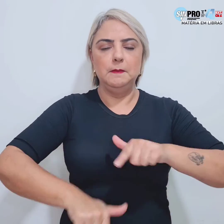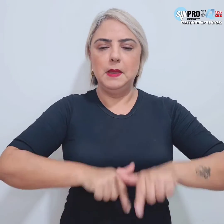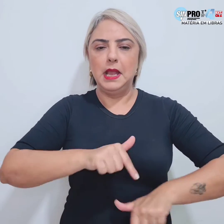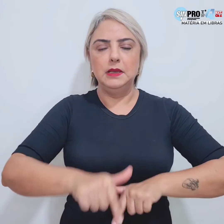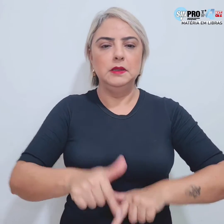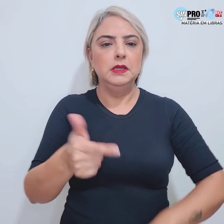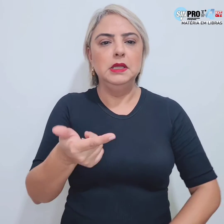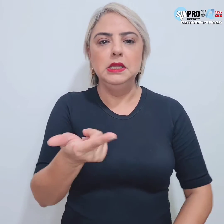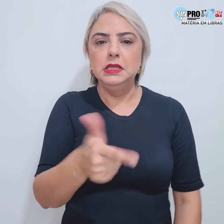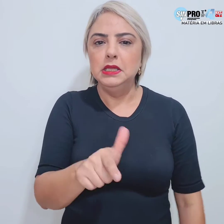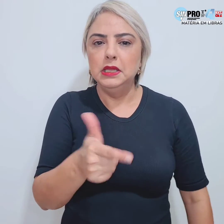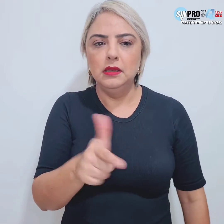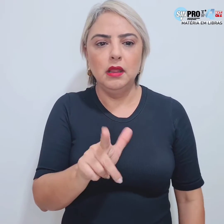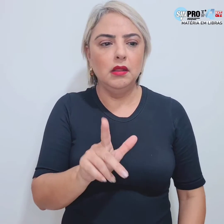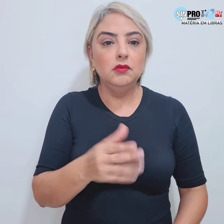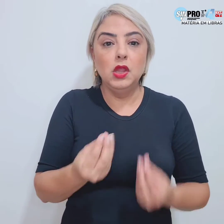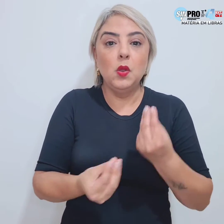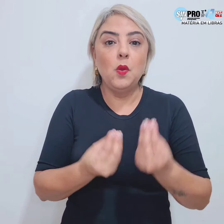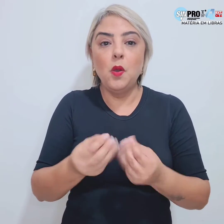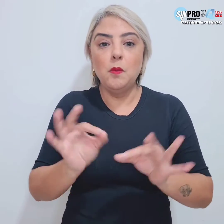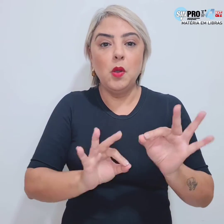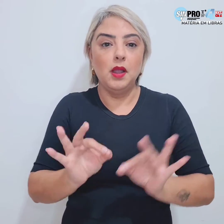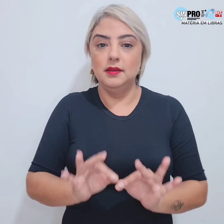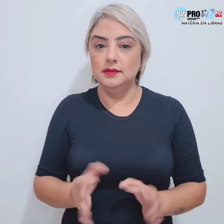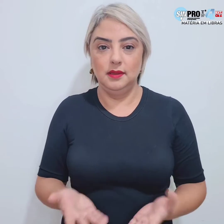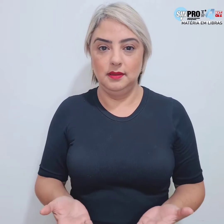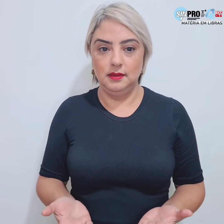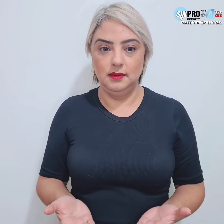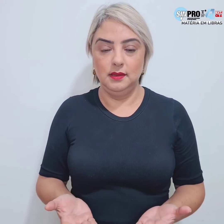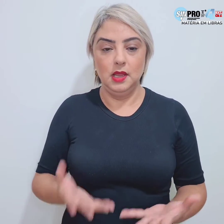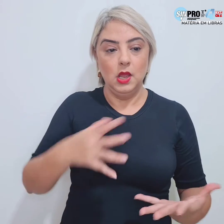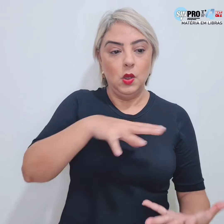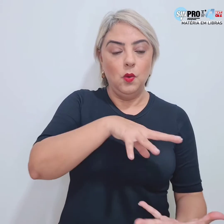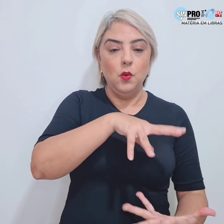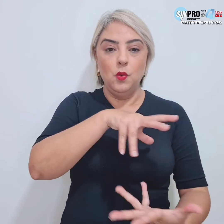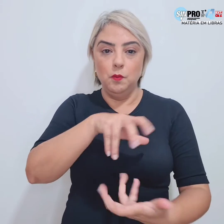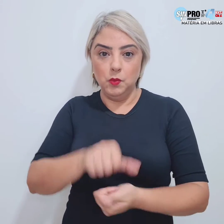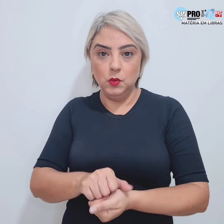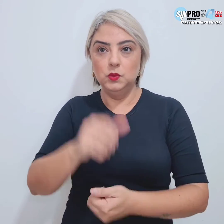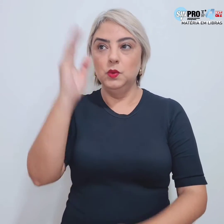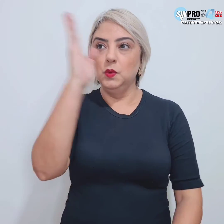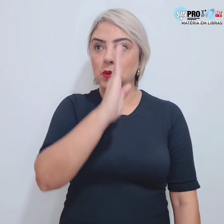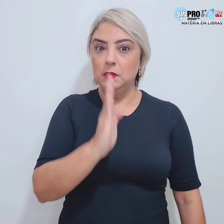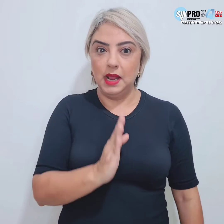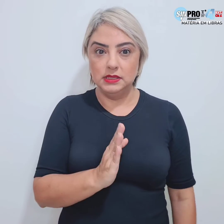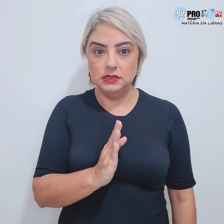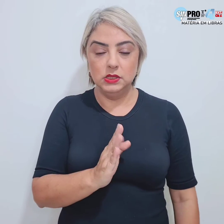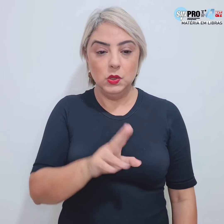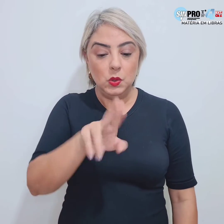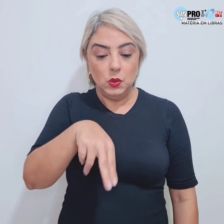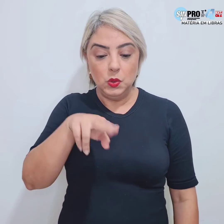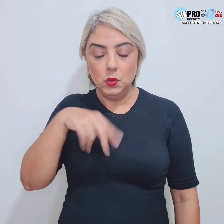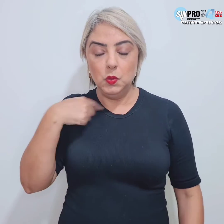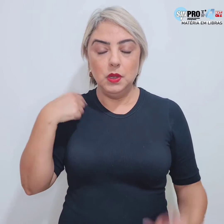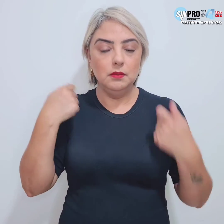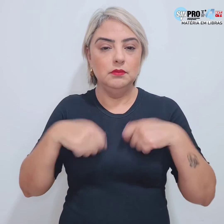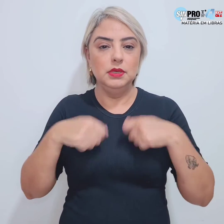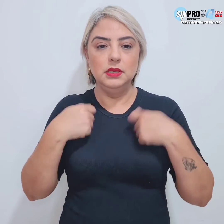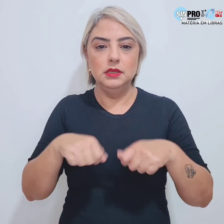mais como reorganizá-los. O mundo. O Brasil nunca precisou tanto do Estado